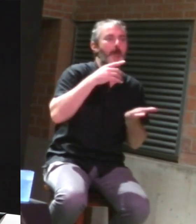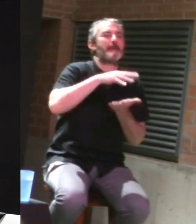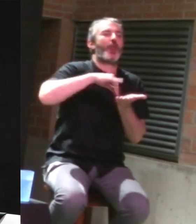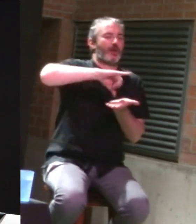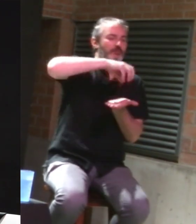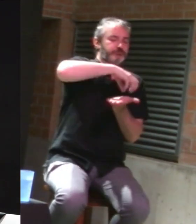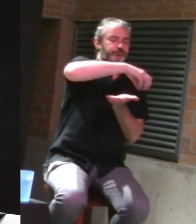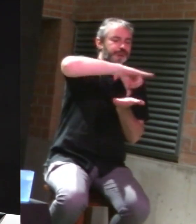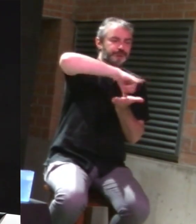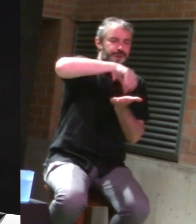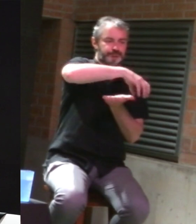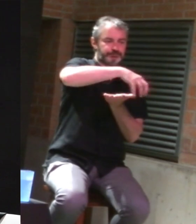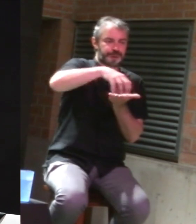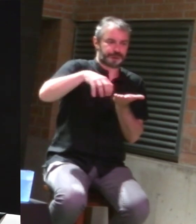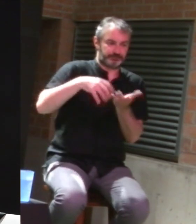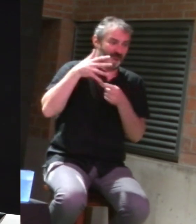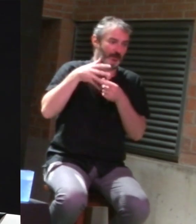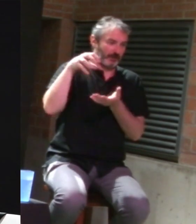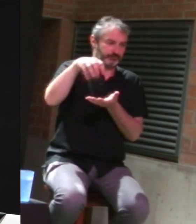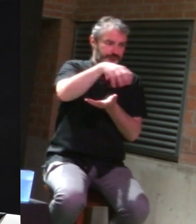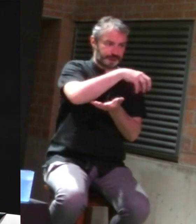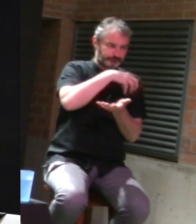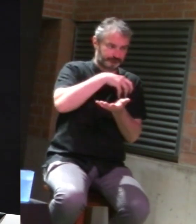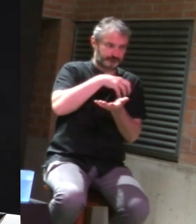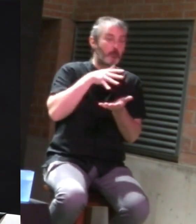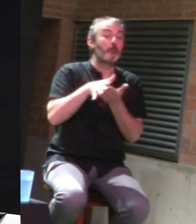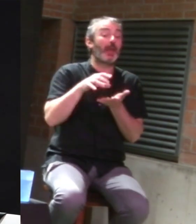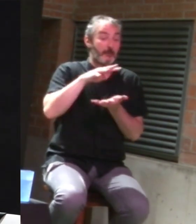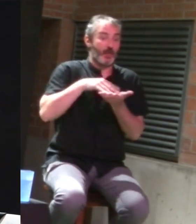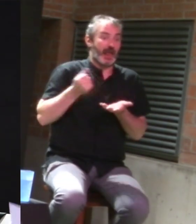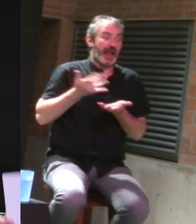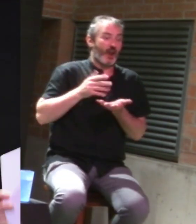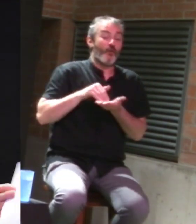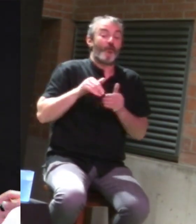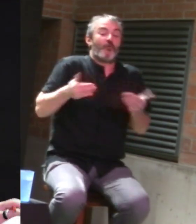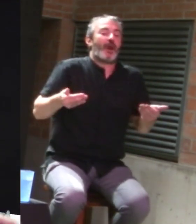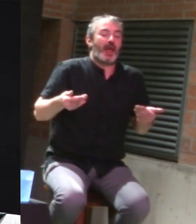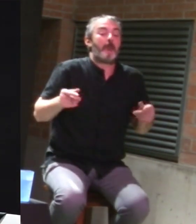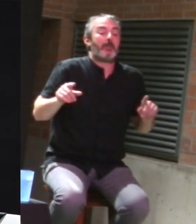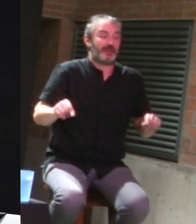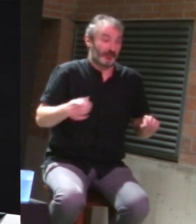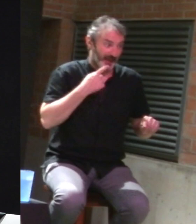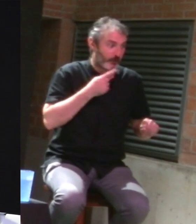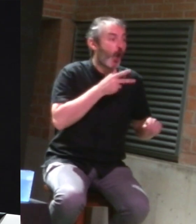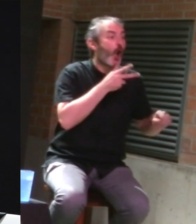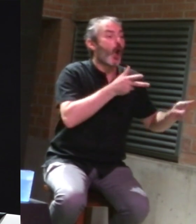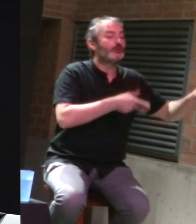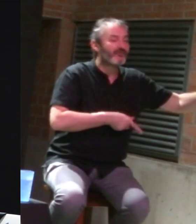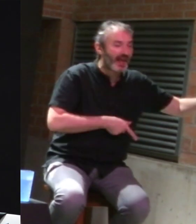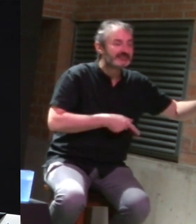de Barcelona, on les fàbriques s'han anat col·locant els terrenys més barats, és per això que tenim tantes fàbriques a Sants,